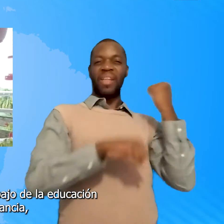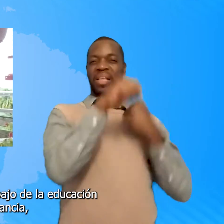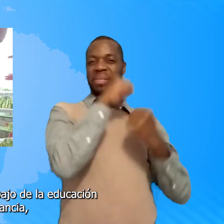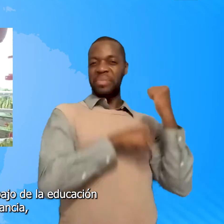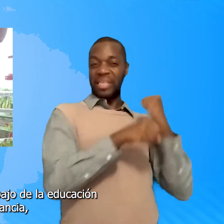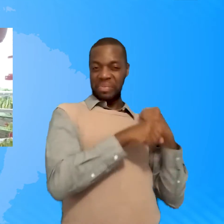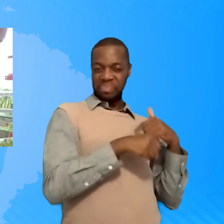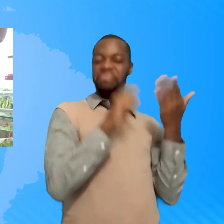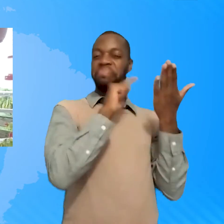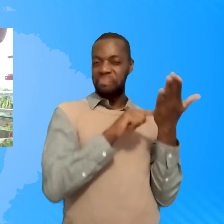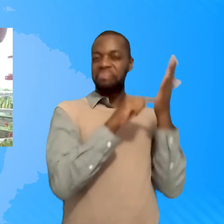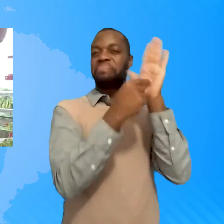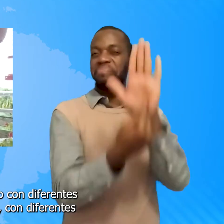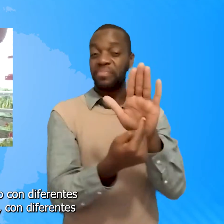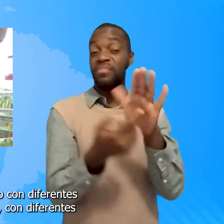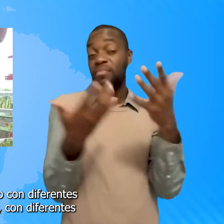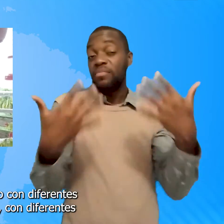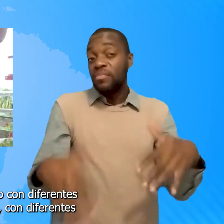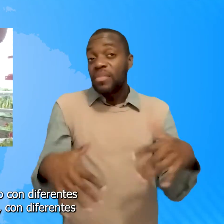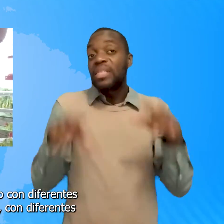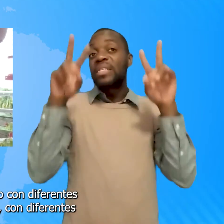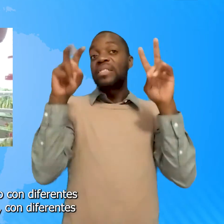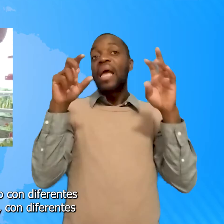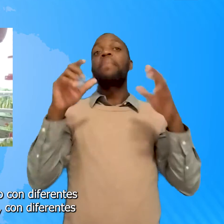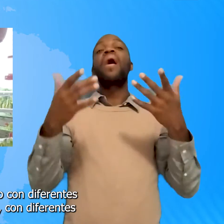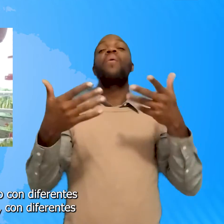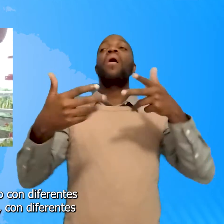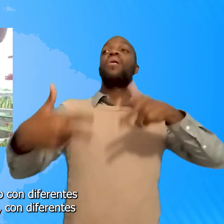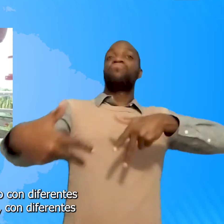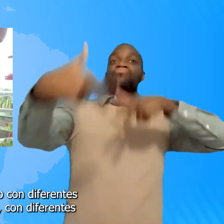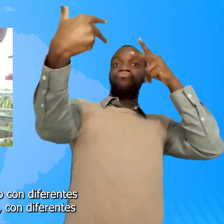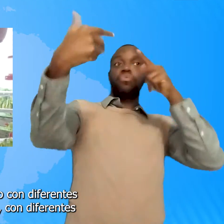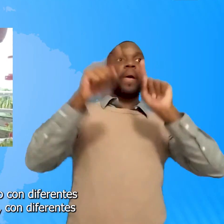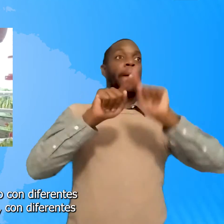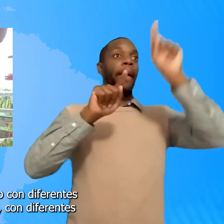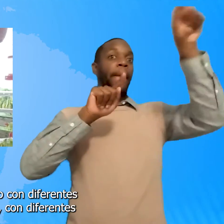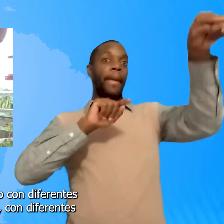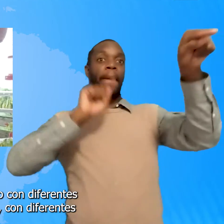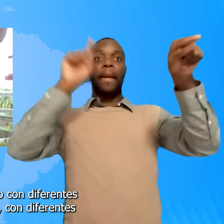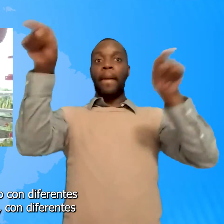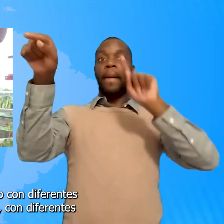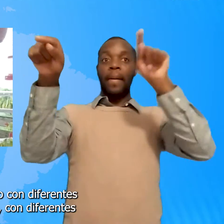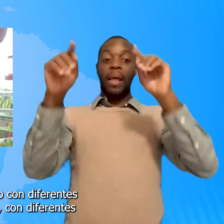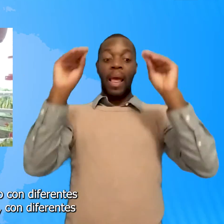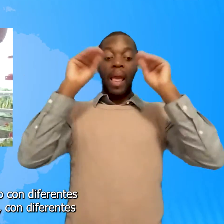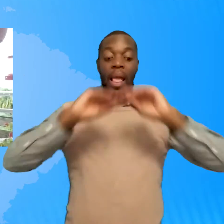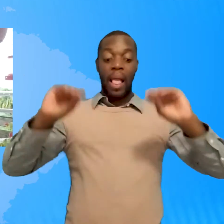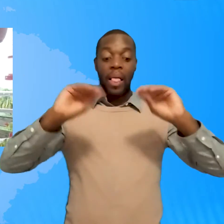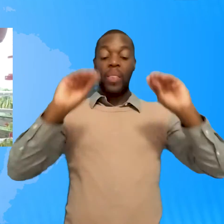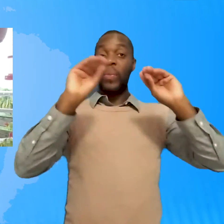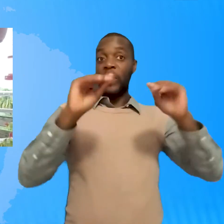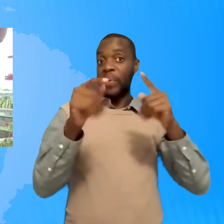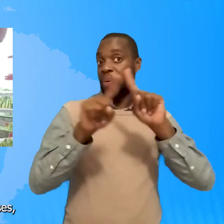educación a distancia, hemos trabajado con diferentes organizaciones, con